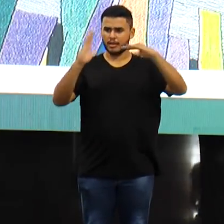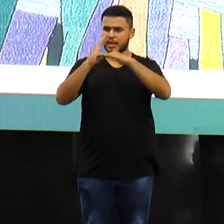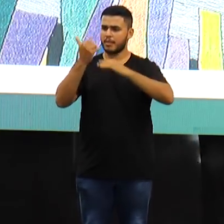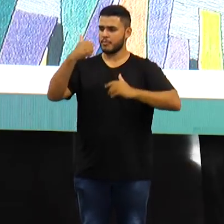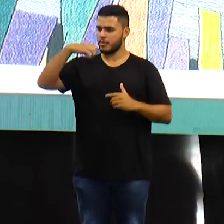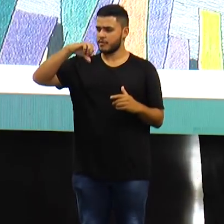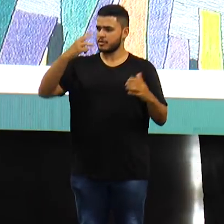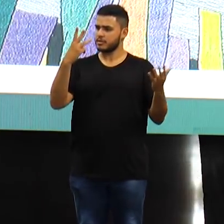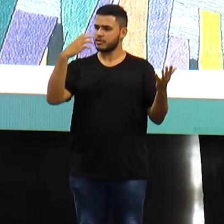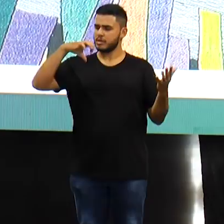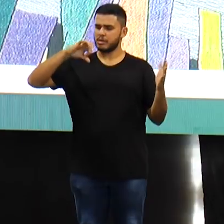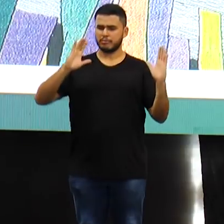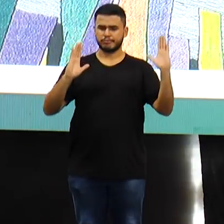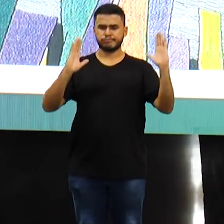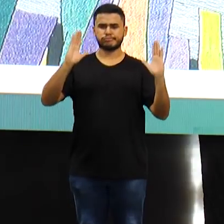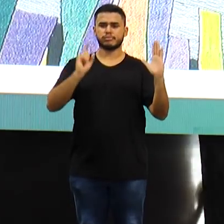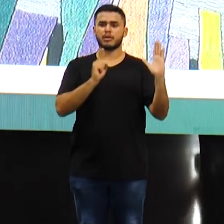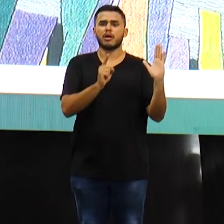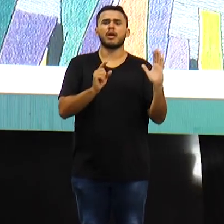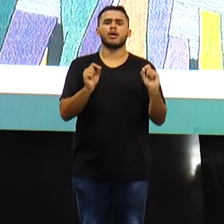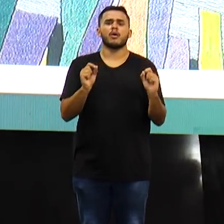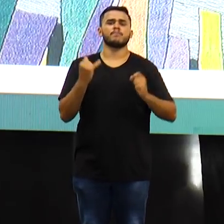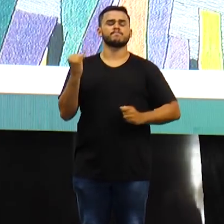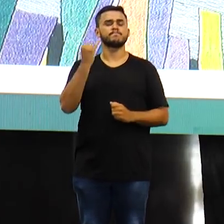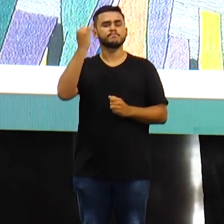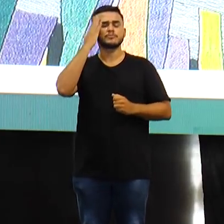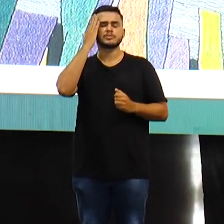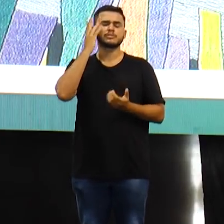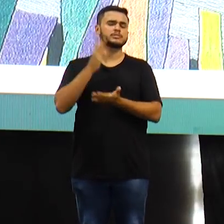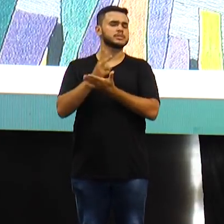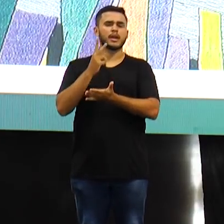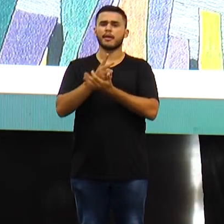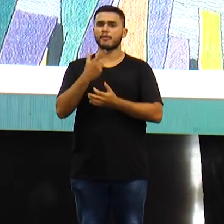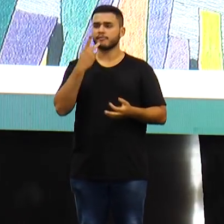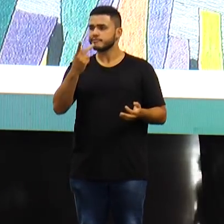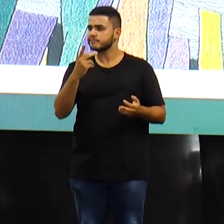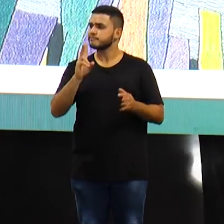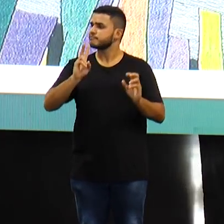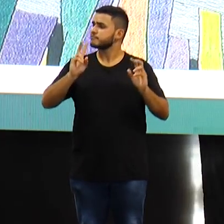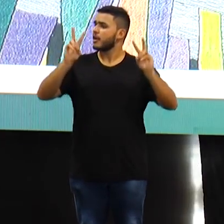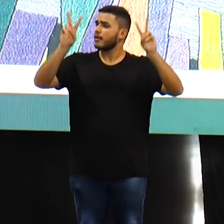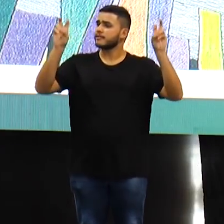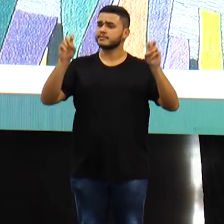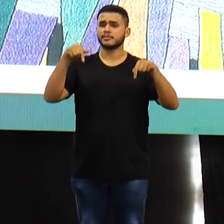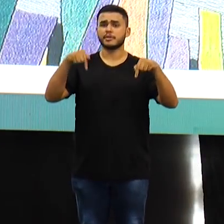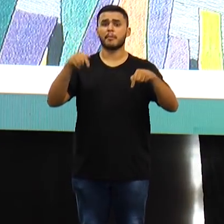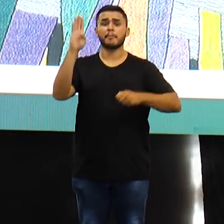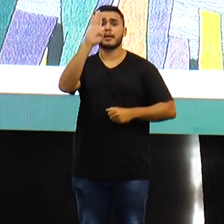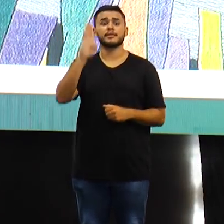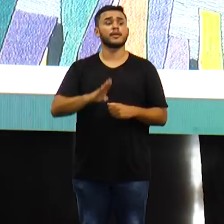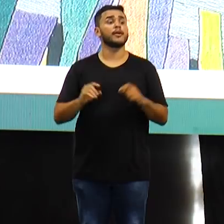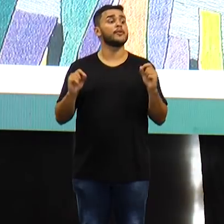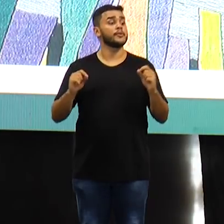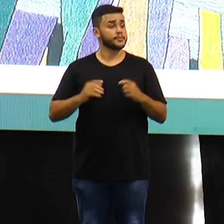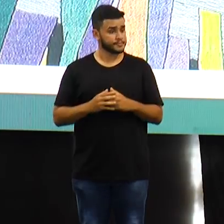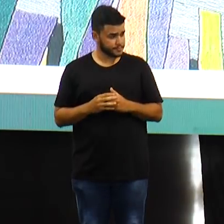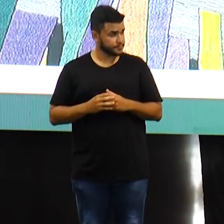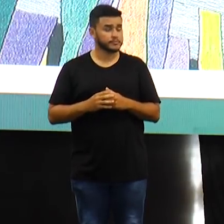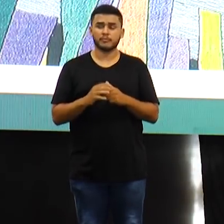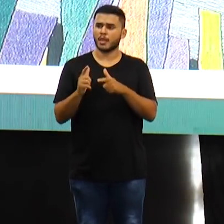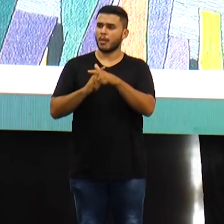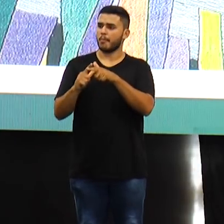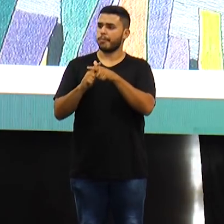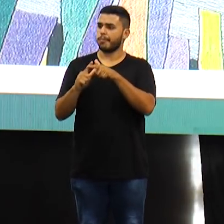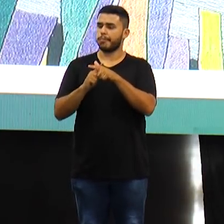de entreguerras? O que tanto se falou e se fala no Brasil recentemente? É que a crise